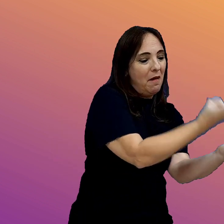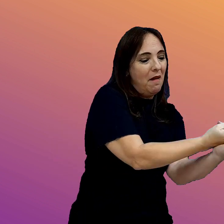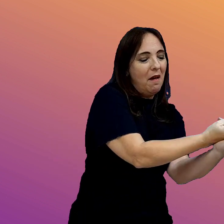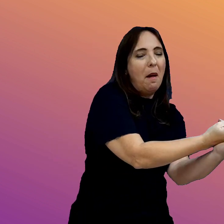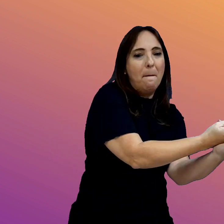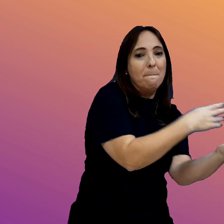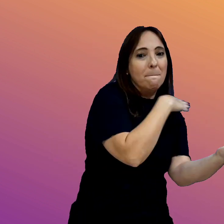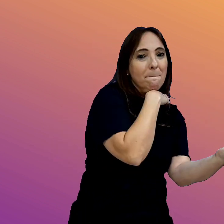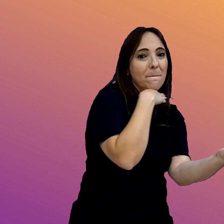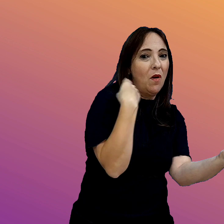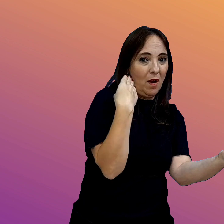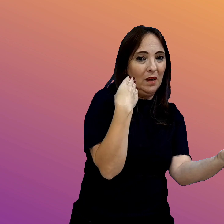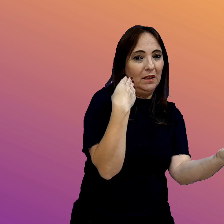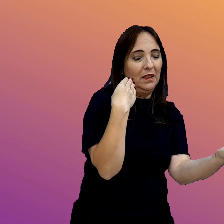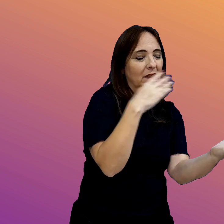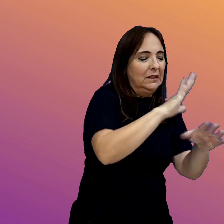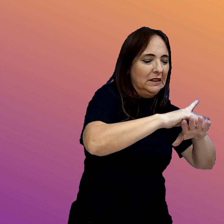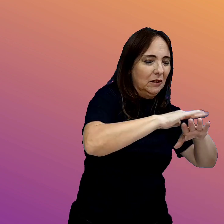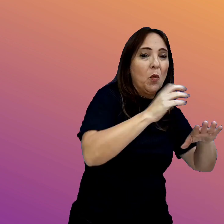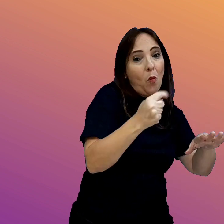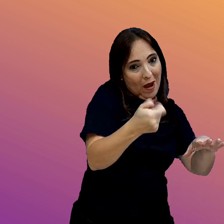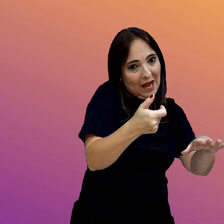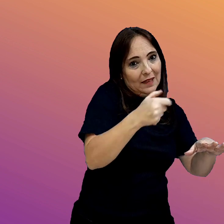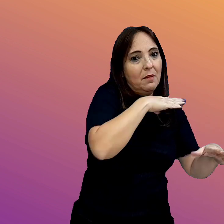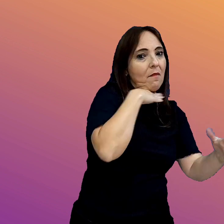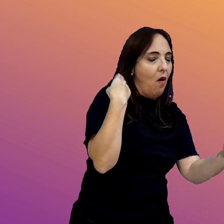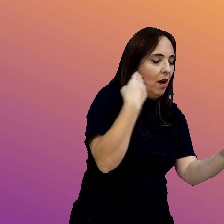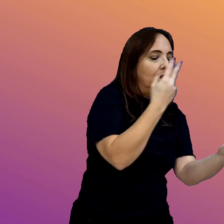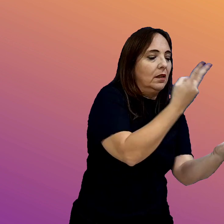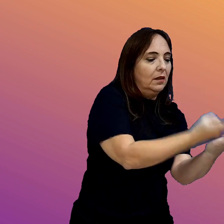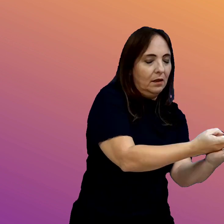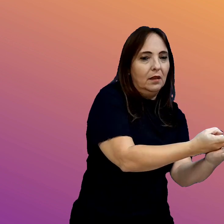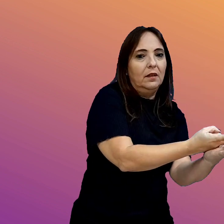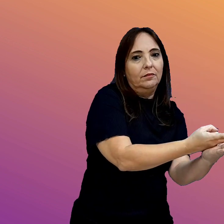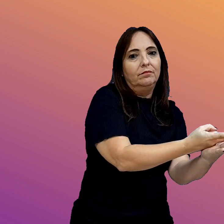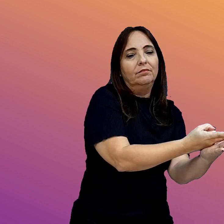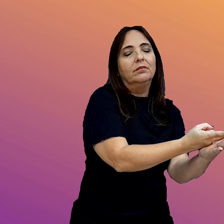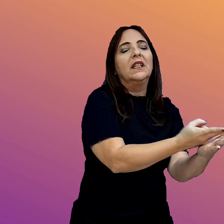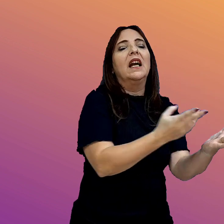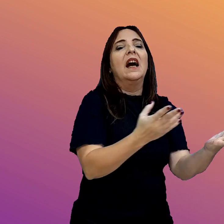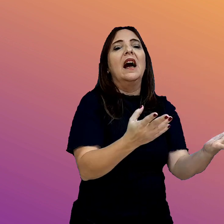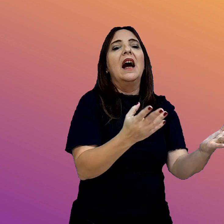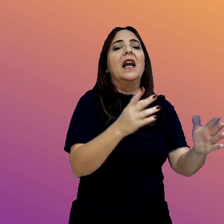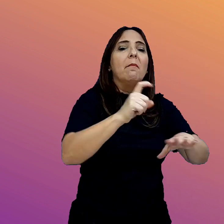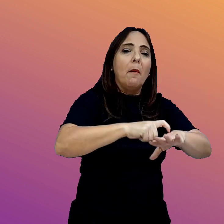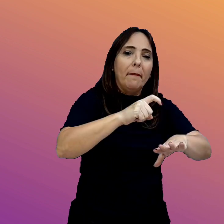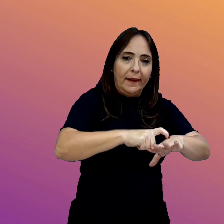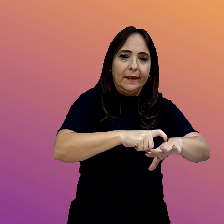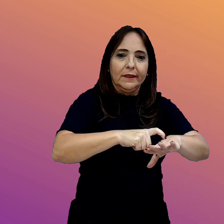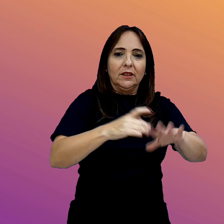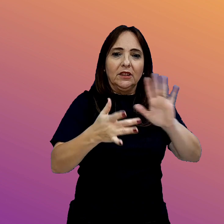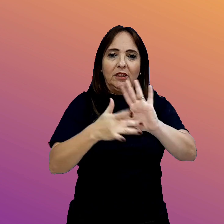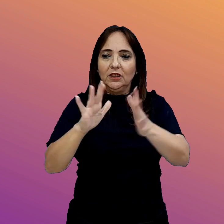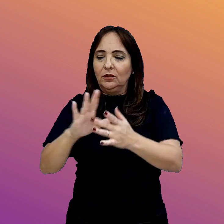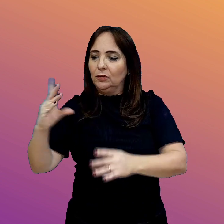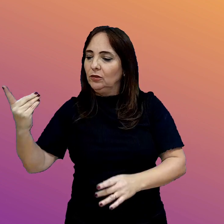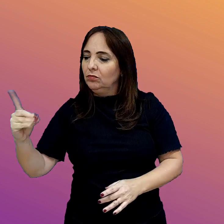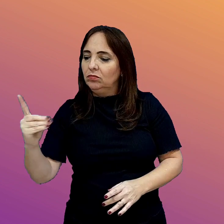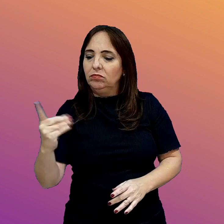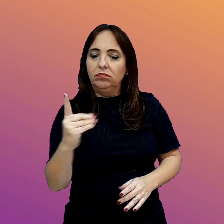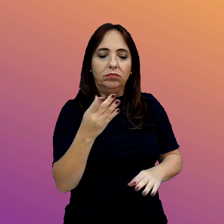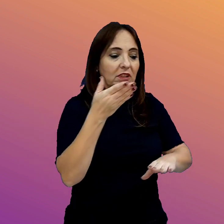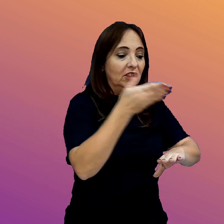muito doente, mas ele demora no caminho e quando ele chega, a menina já está morta. Então, mesmo